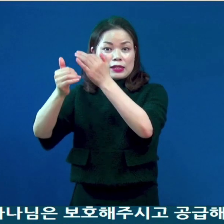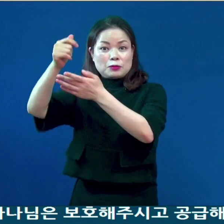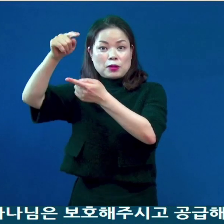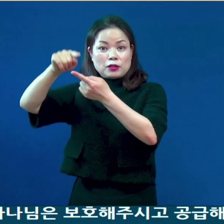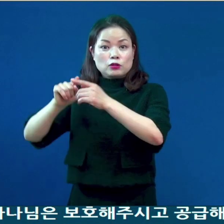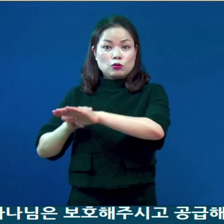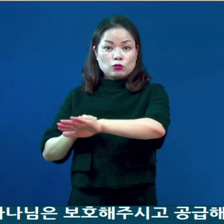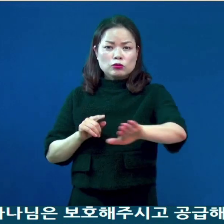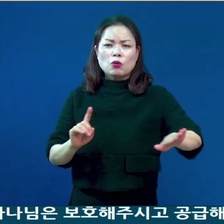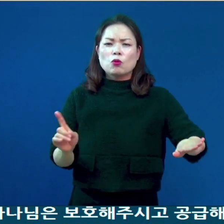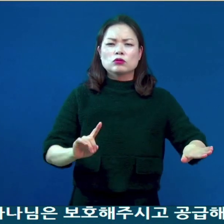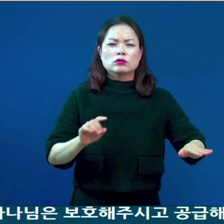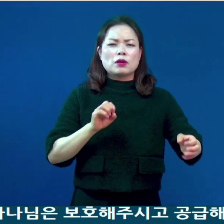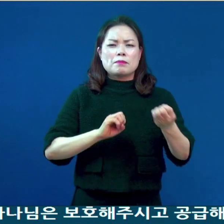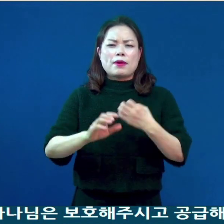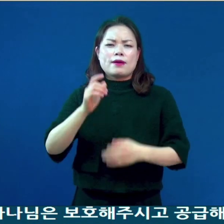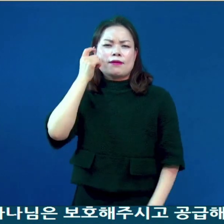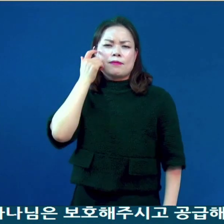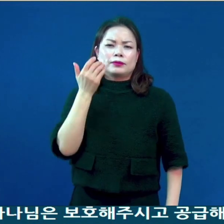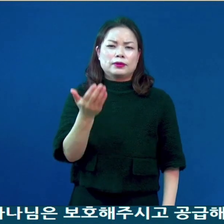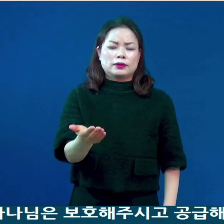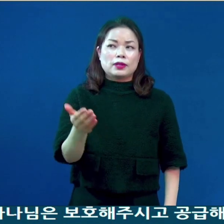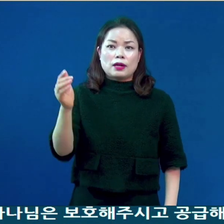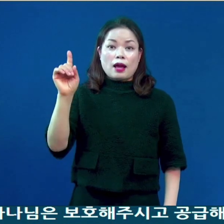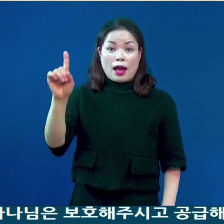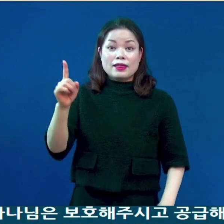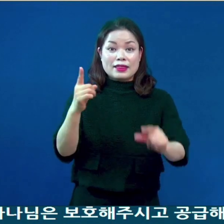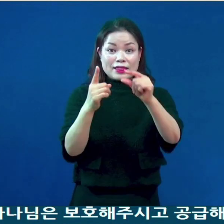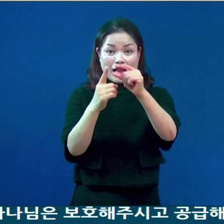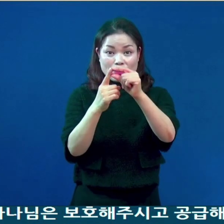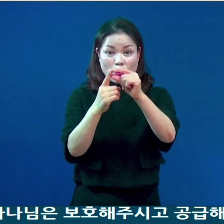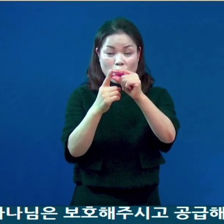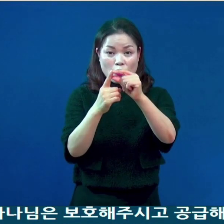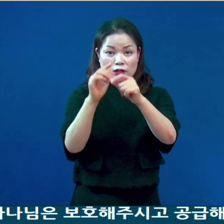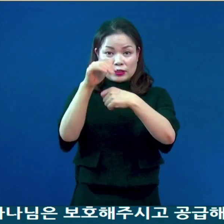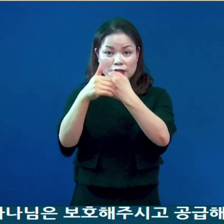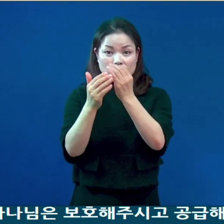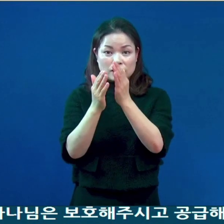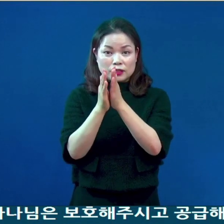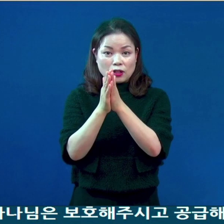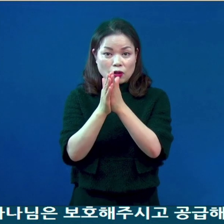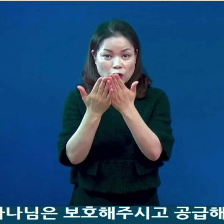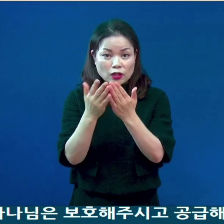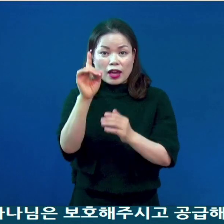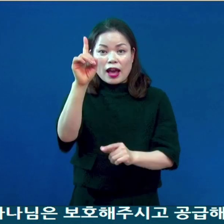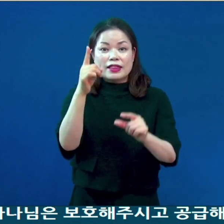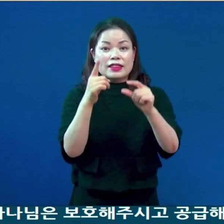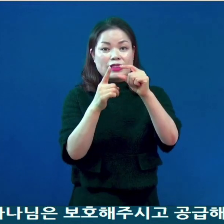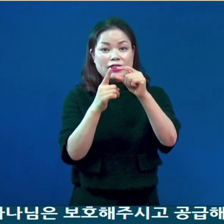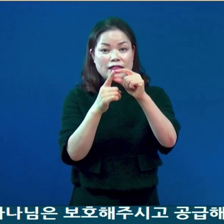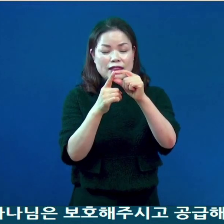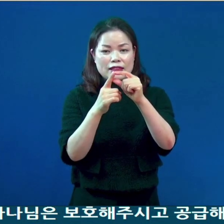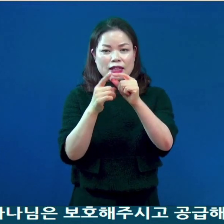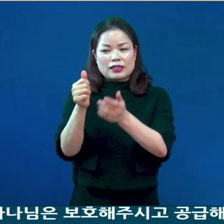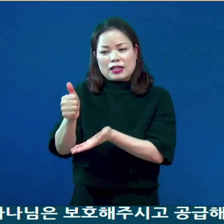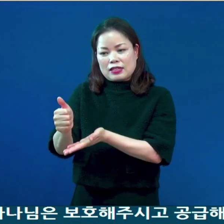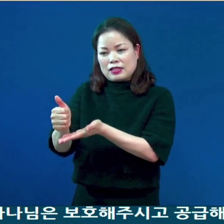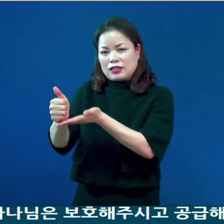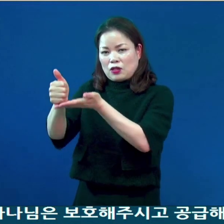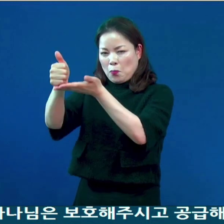대해서 우리가 어떻게 반응해야 됩니까? 한 단어로, 성경이 말하는 한 단어는 섬기는